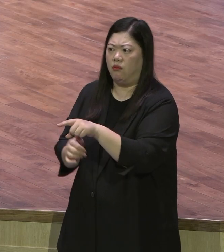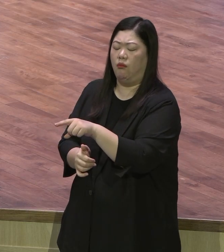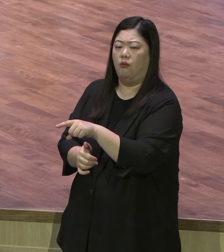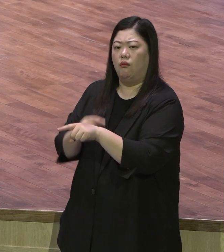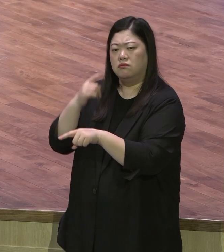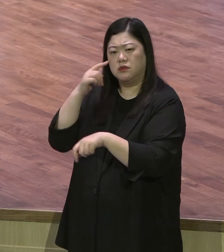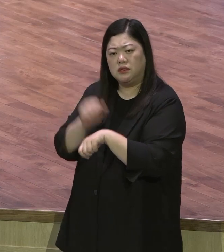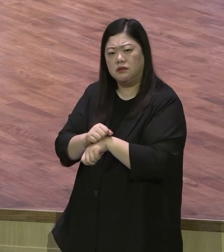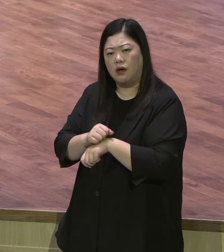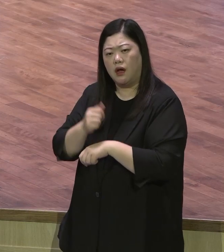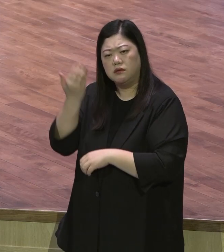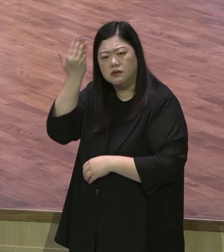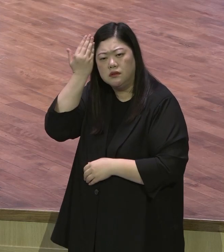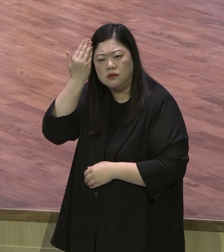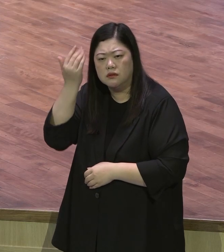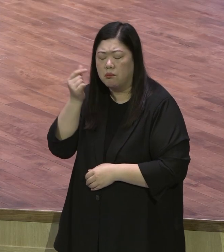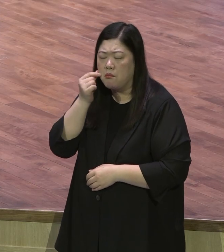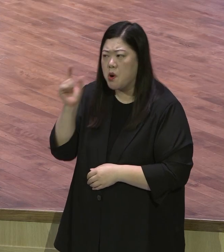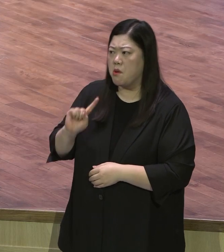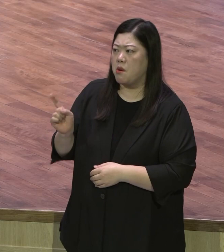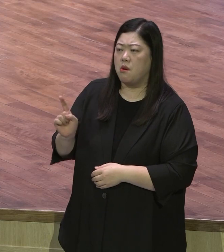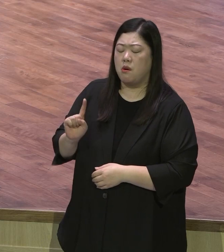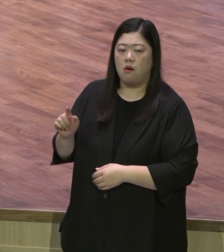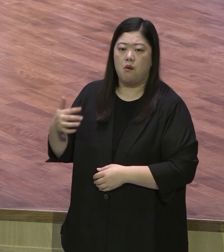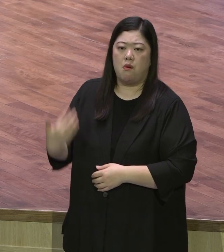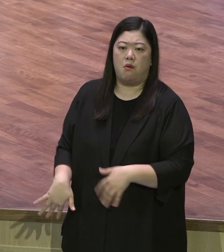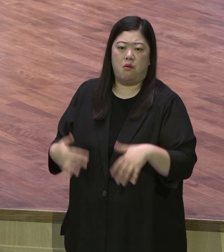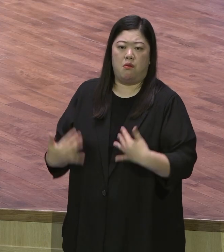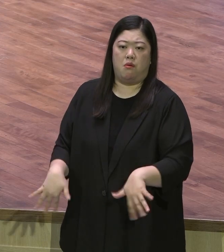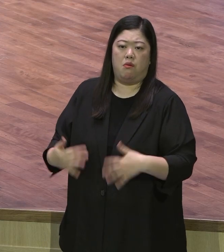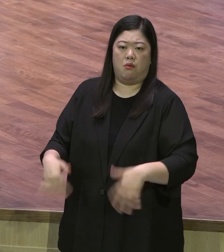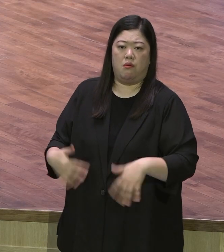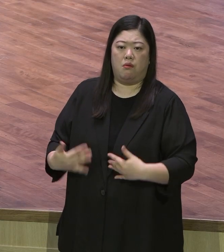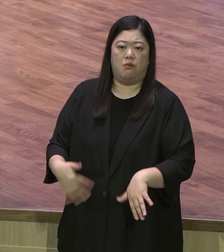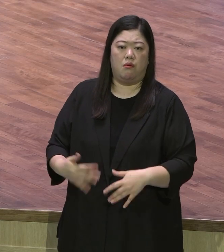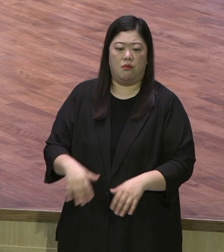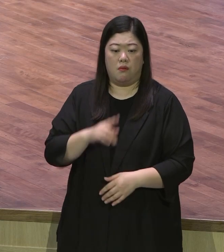과연 지혜와 지식이 있는 백성이로다 하리라.